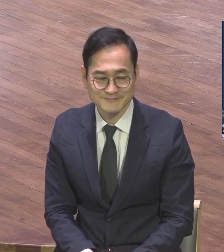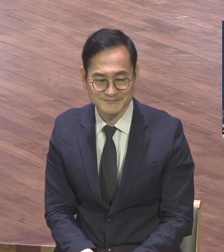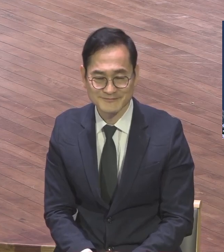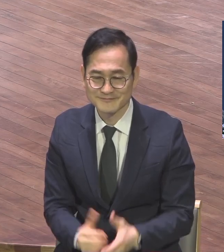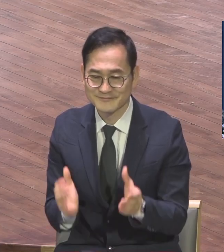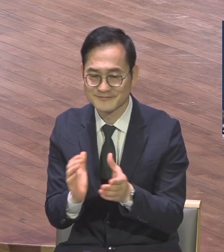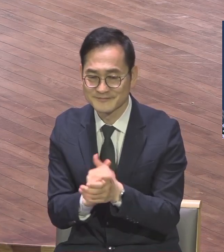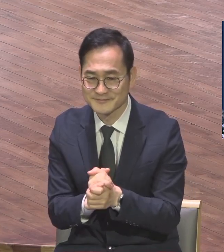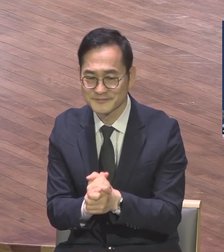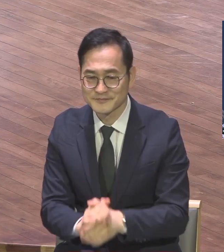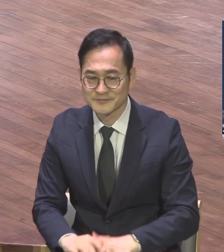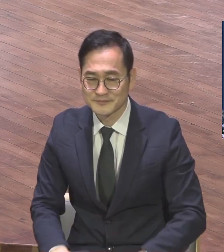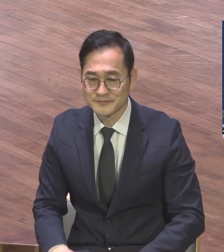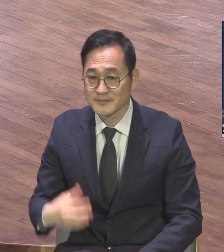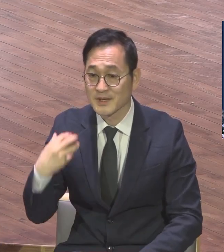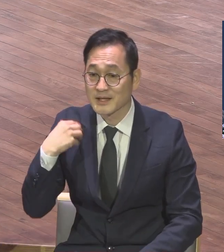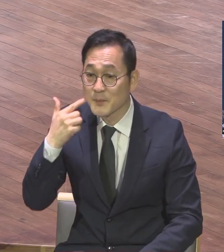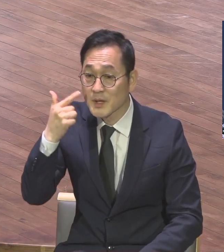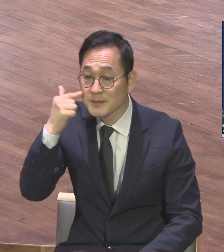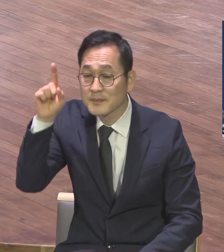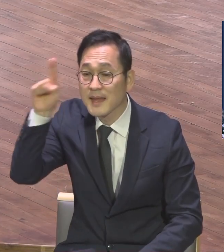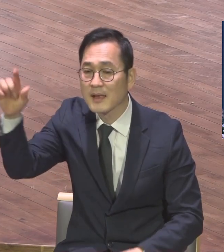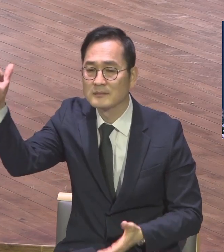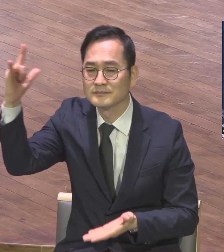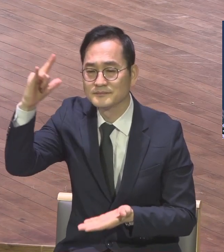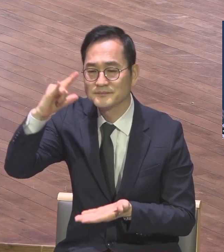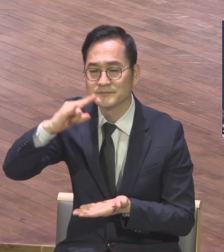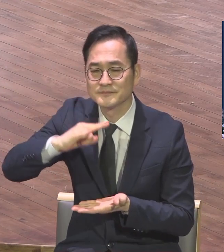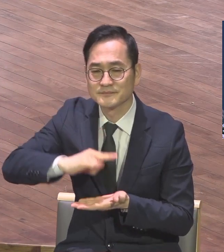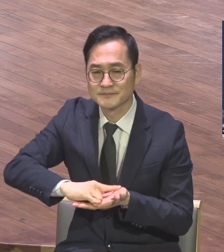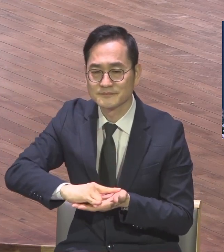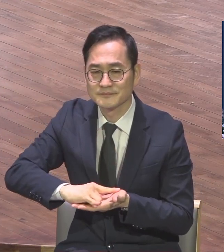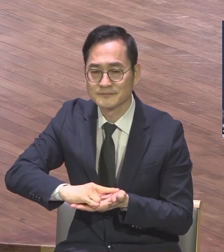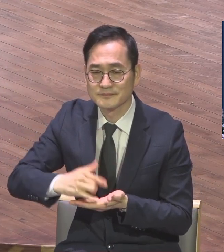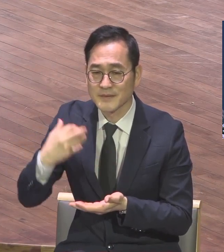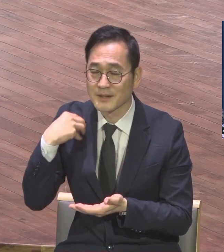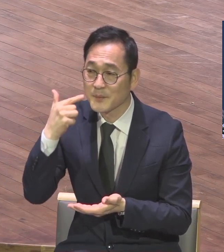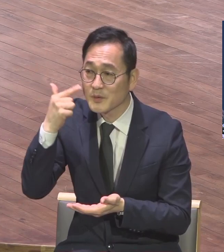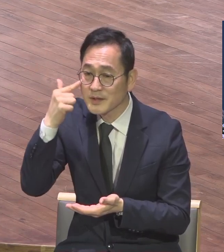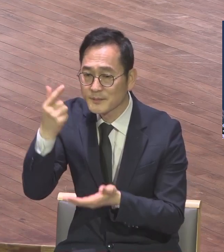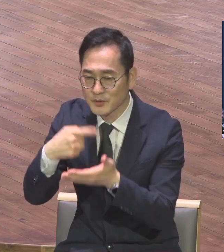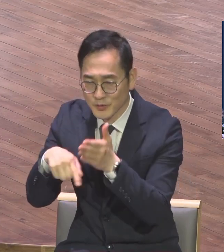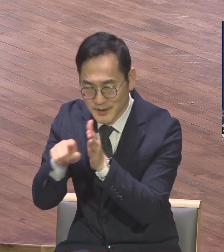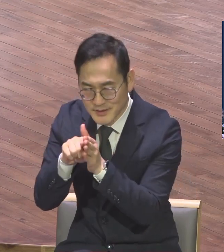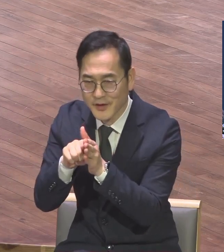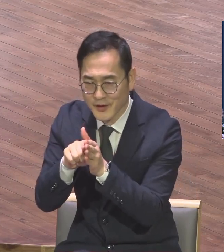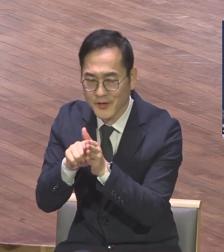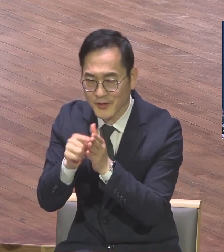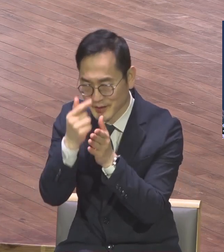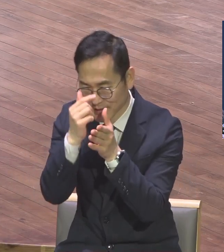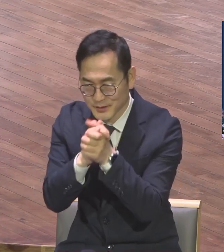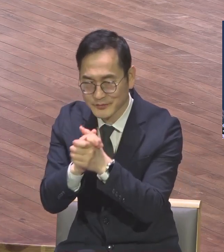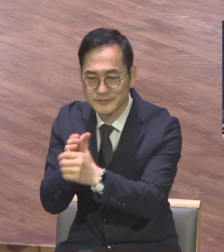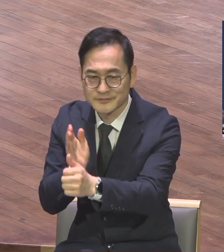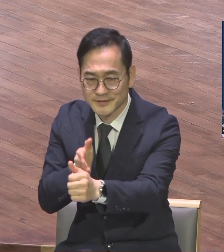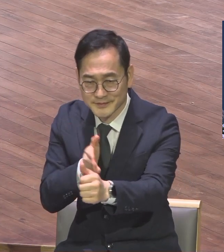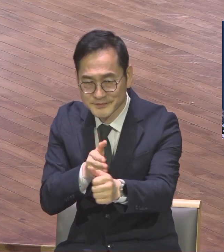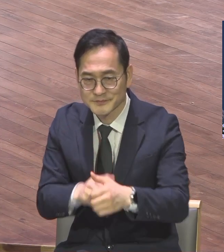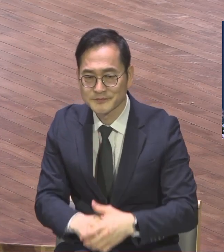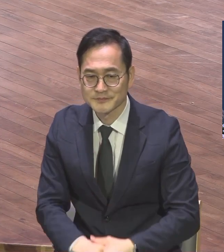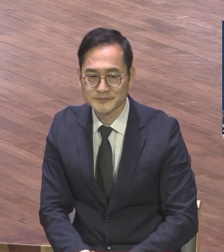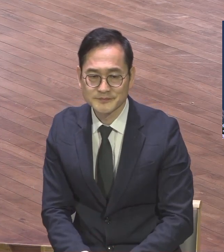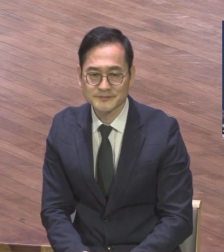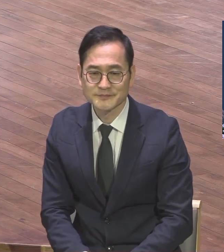담임 목사님은 내일 귀국하십니다. 담임 목사님의 성령 충만과 오력을 위해 계속 기도해 주시기